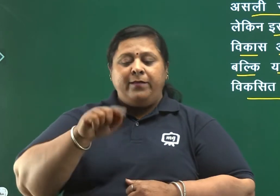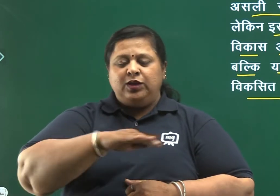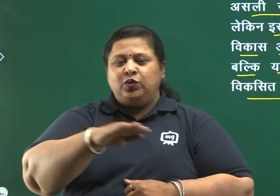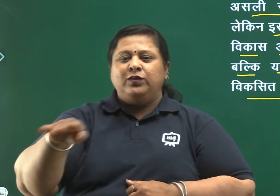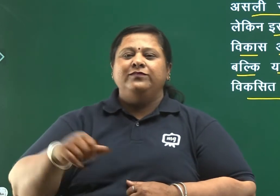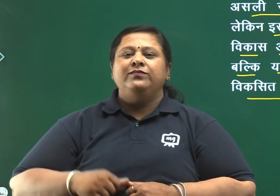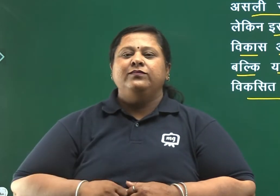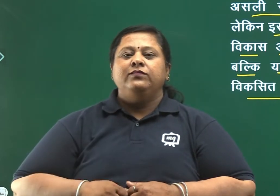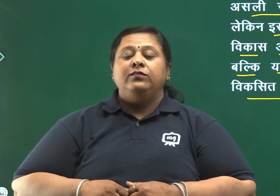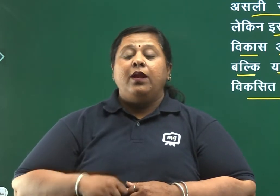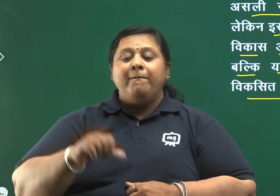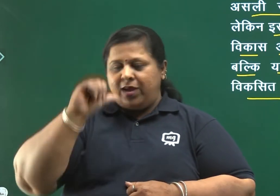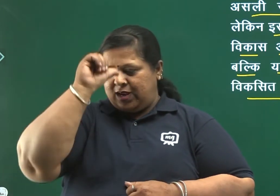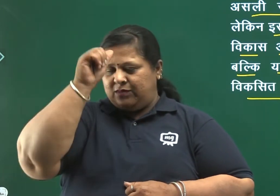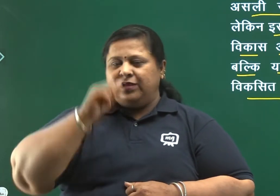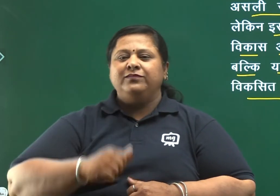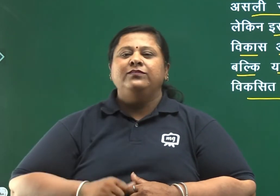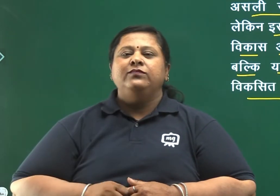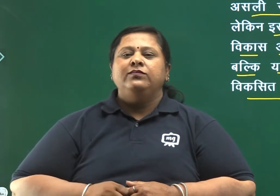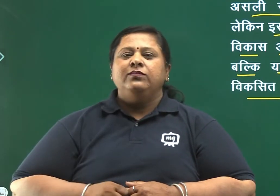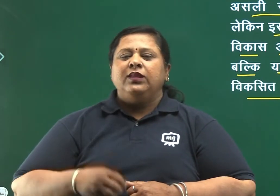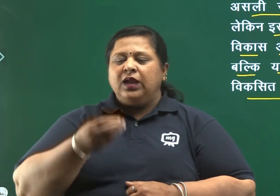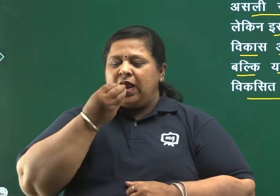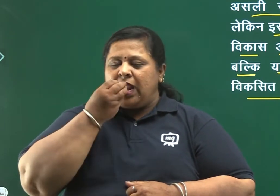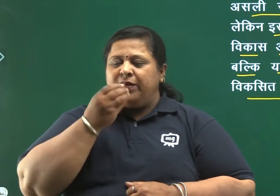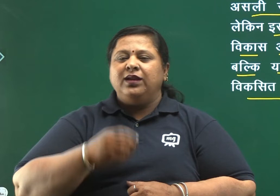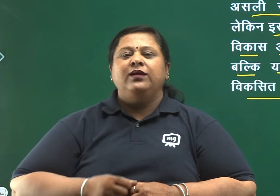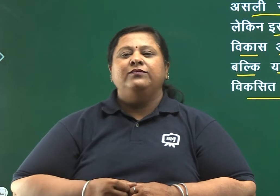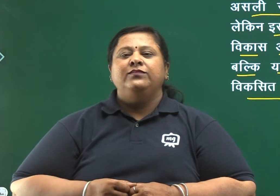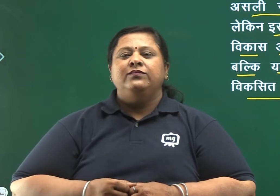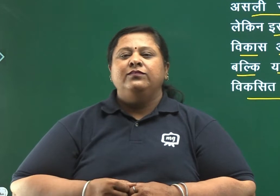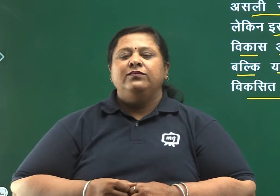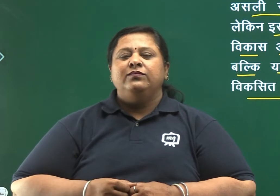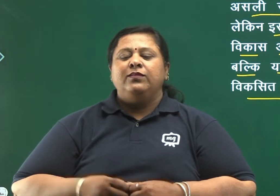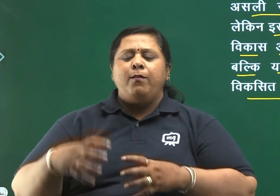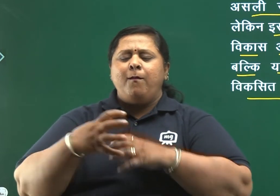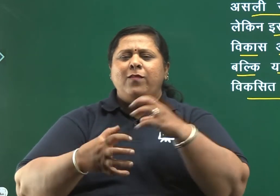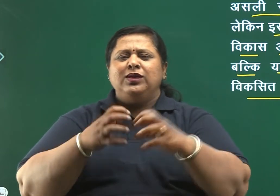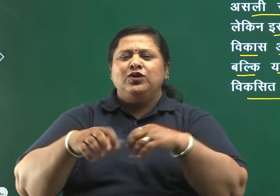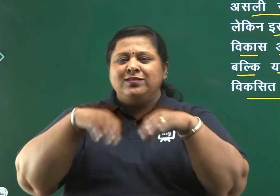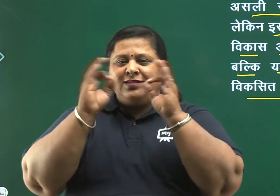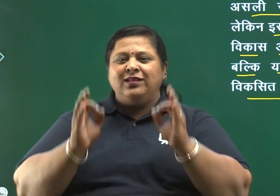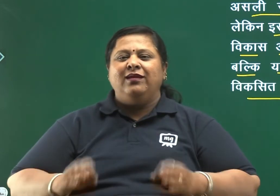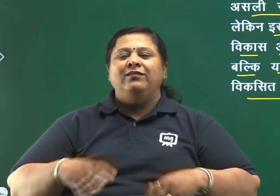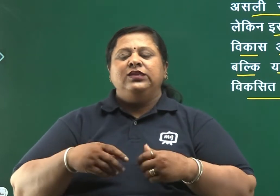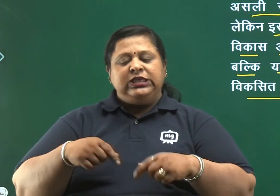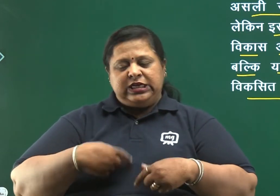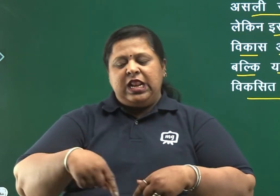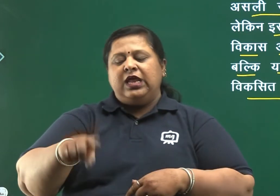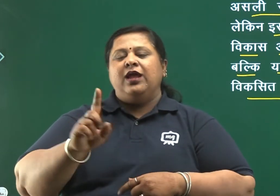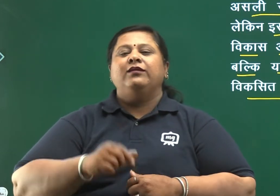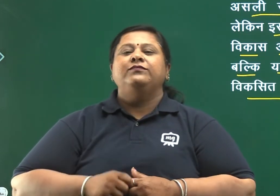बच्चों, भारत में जो ये खान पान की मिश्रित संस्कृति चल रही